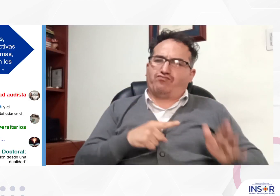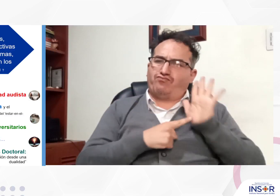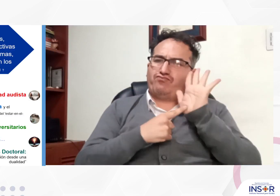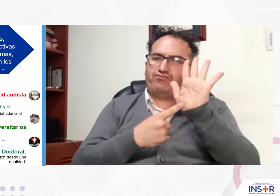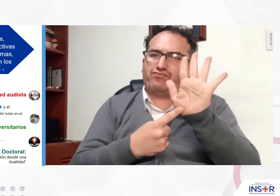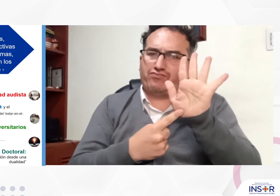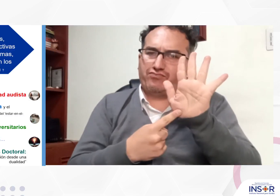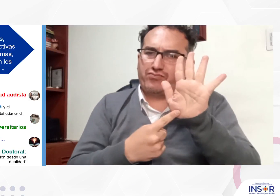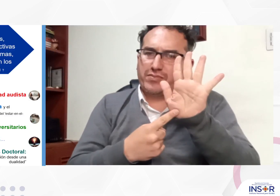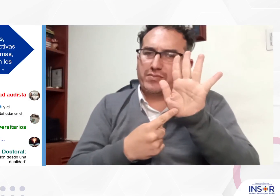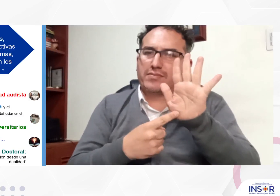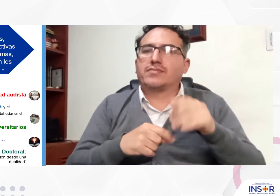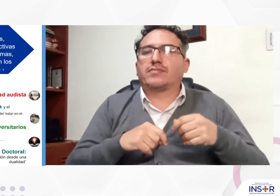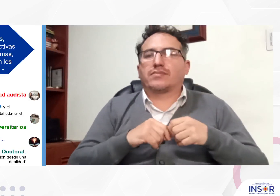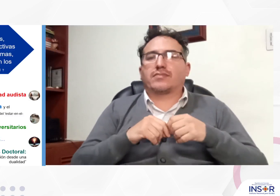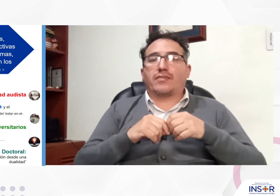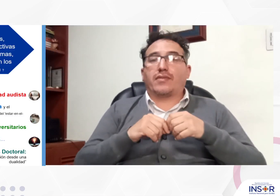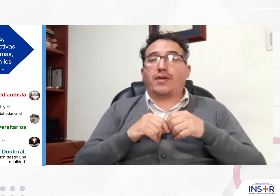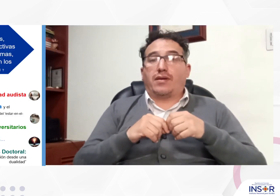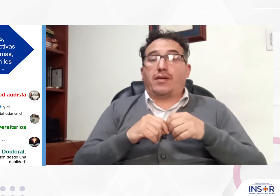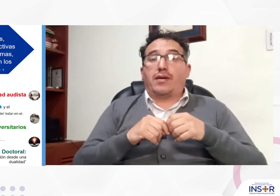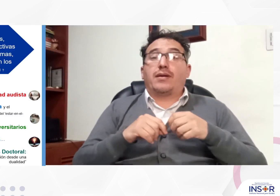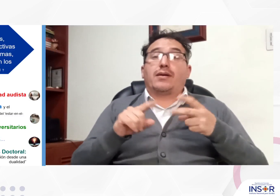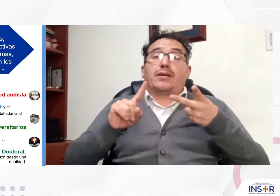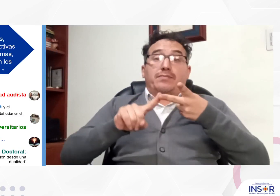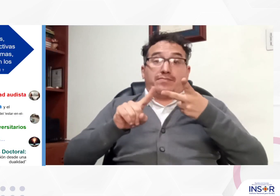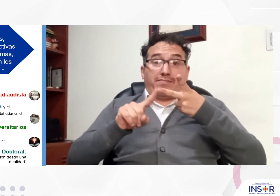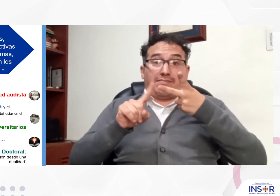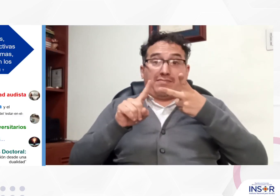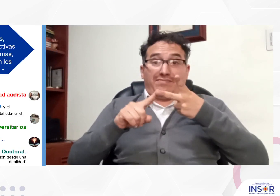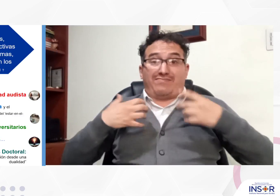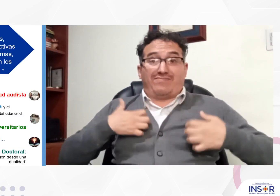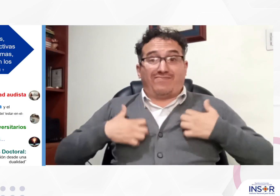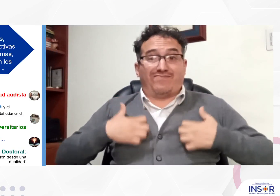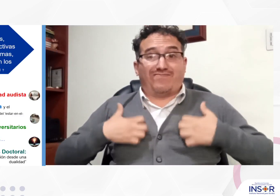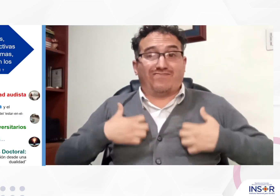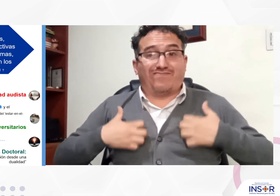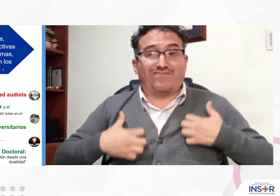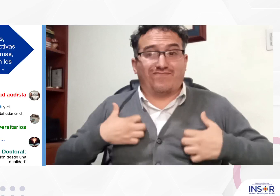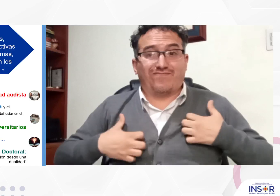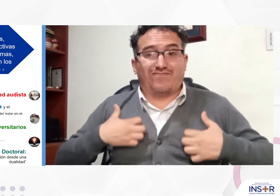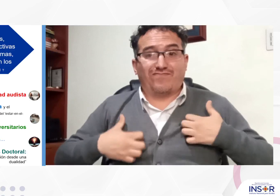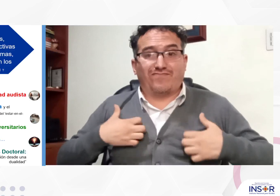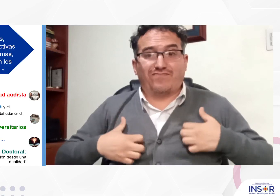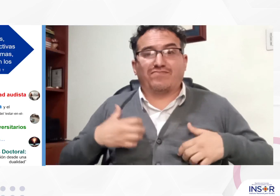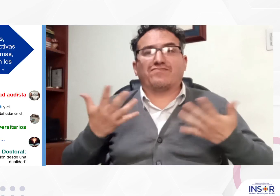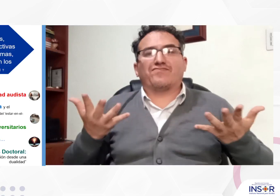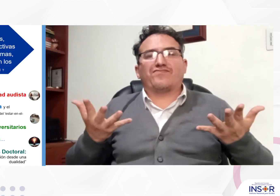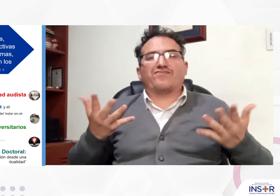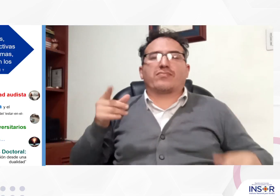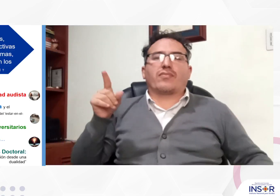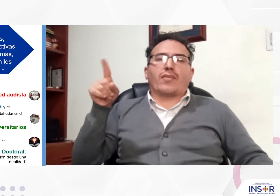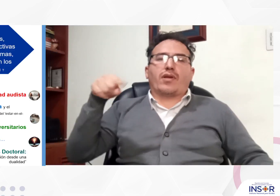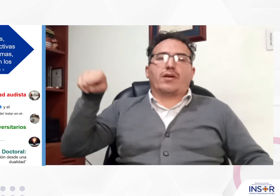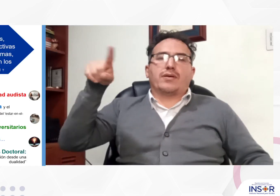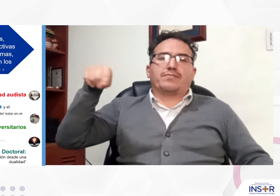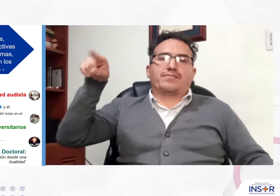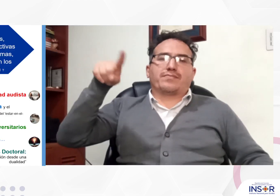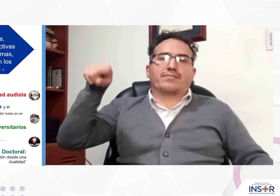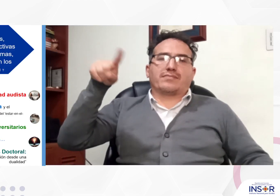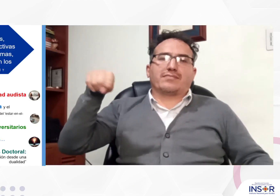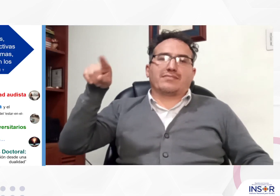para el reconocimiento también de esa vida singular de la persona sorda. Por otro lado, también hay que